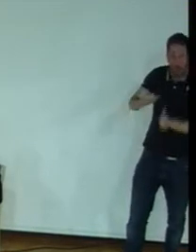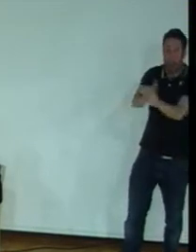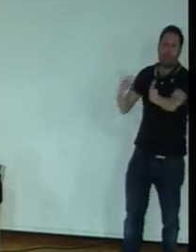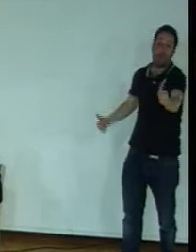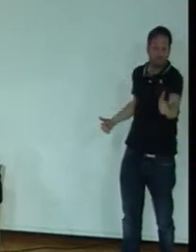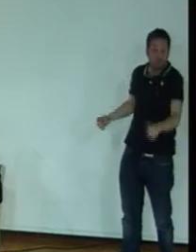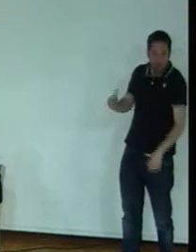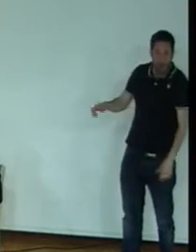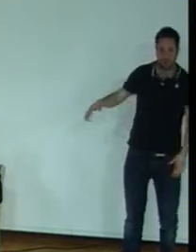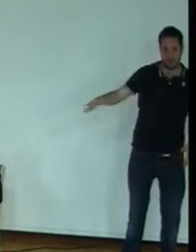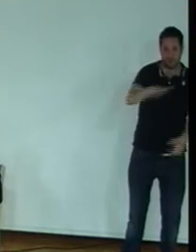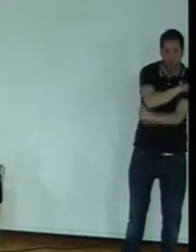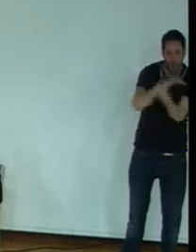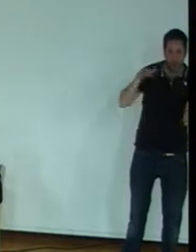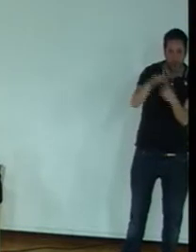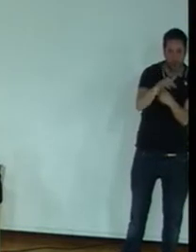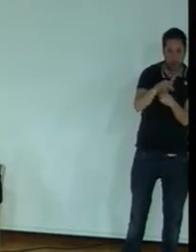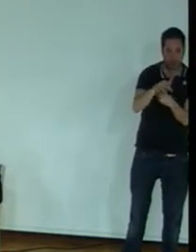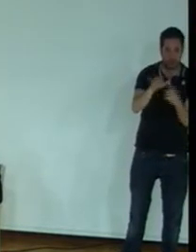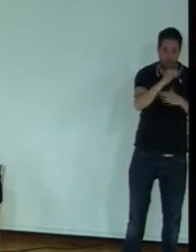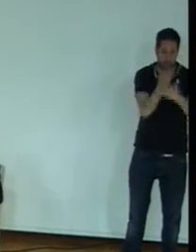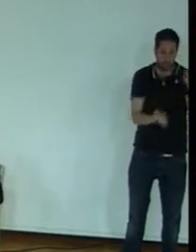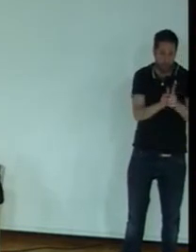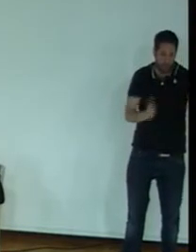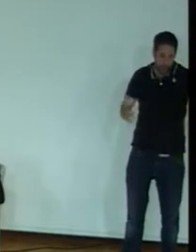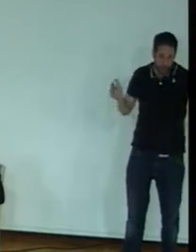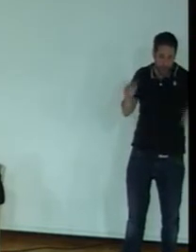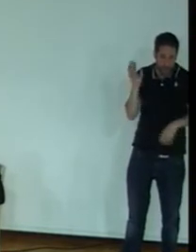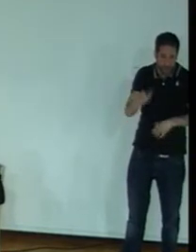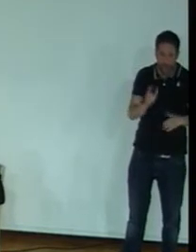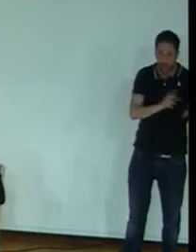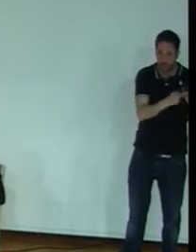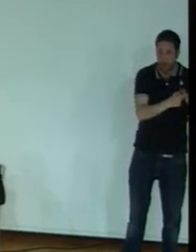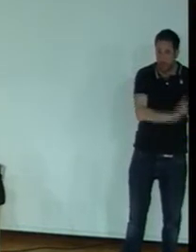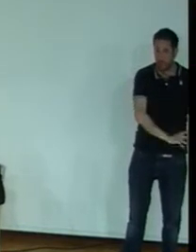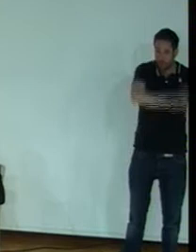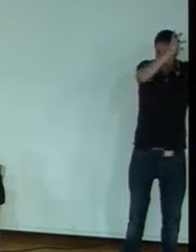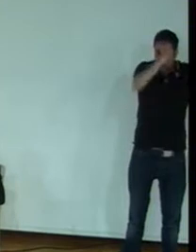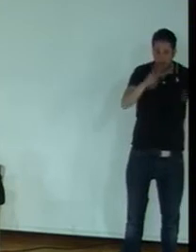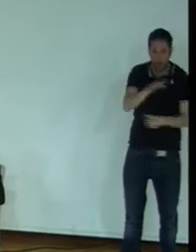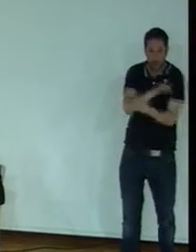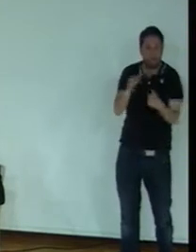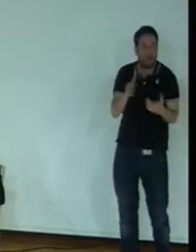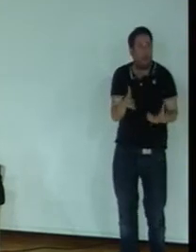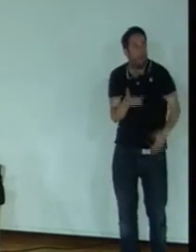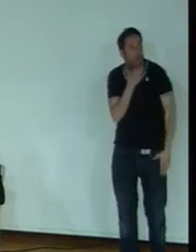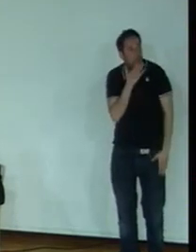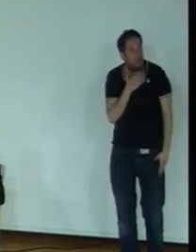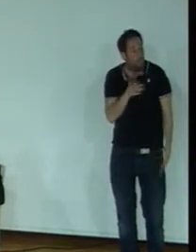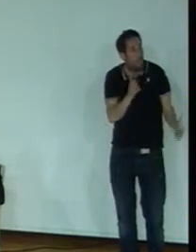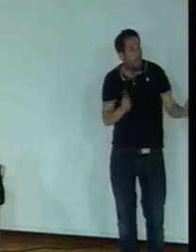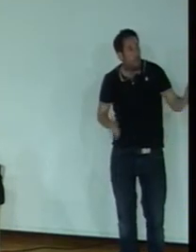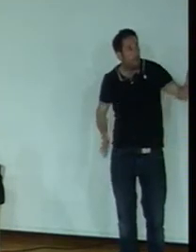C'est l'ensemble de la société qui est en retard par rapport au progrès, au changement dans les